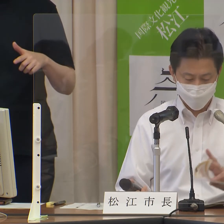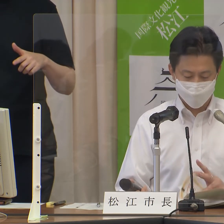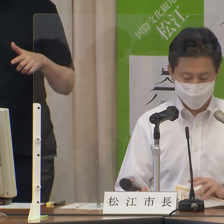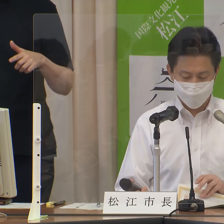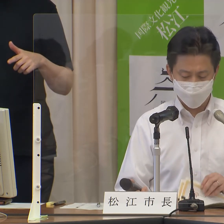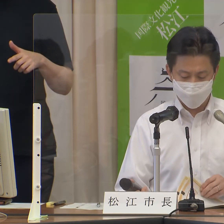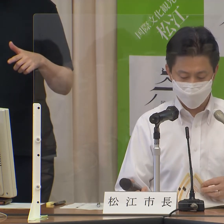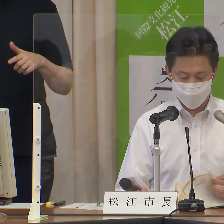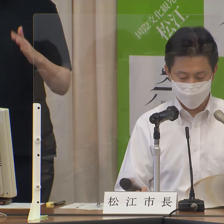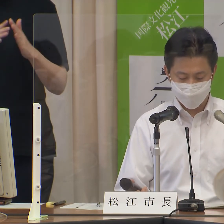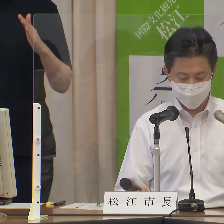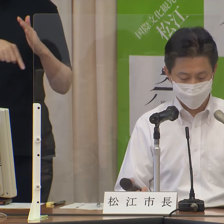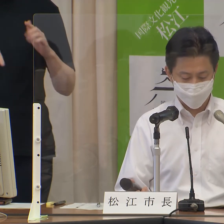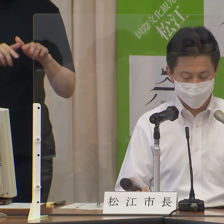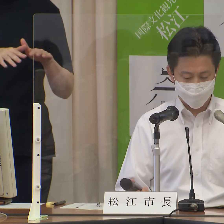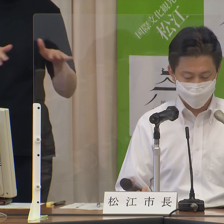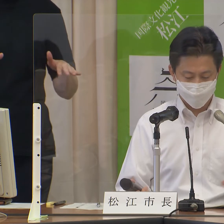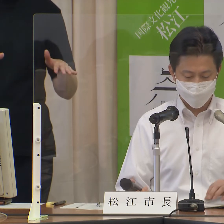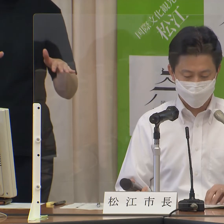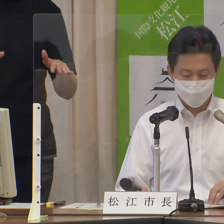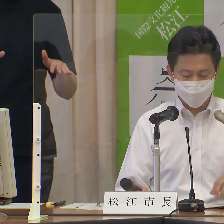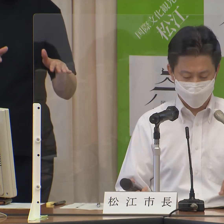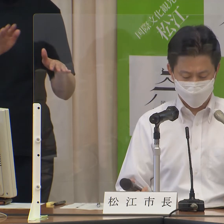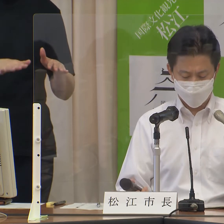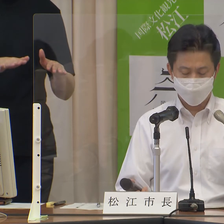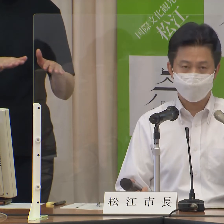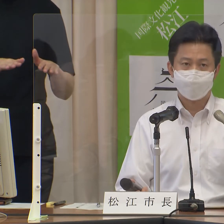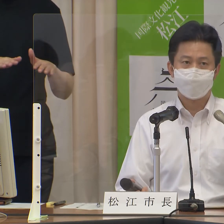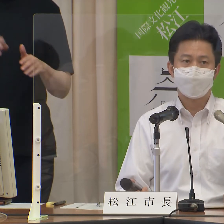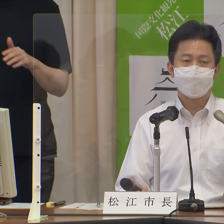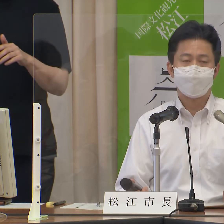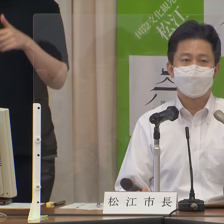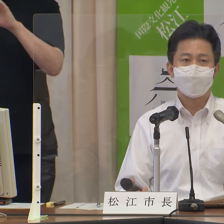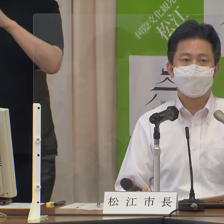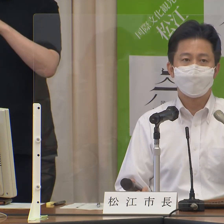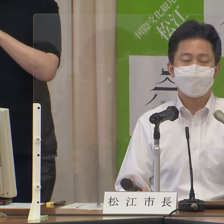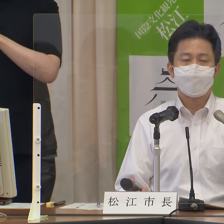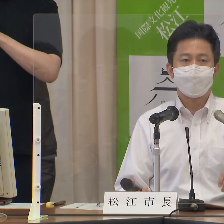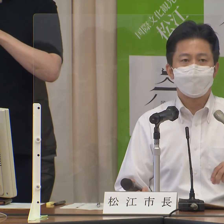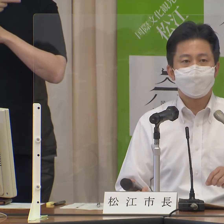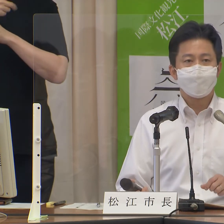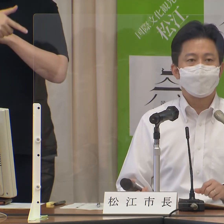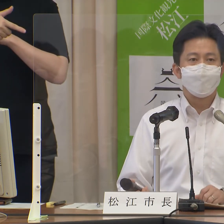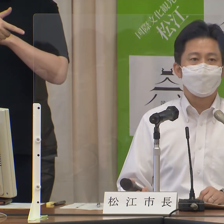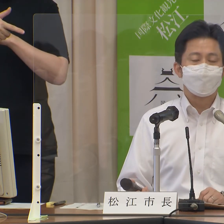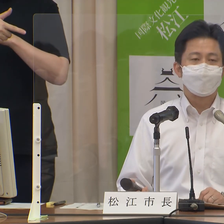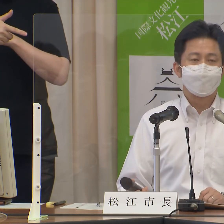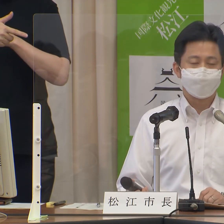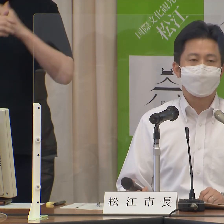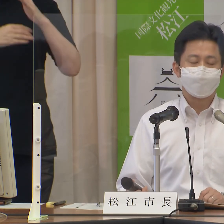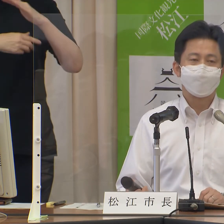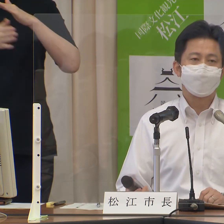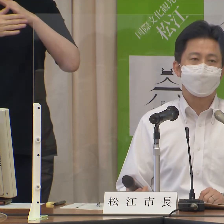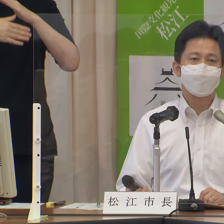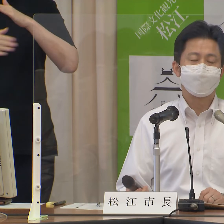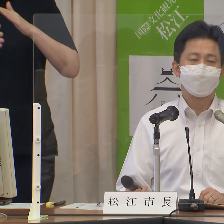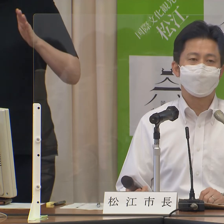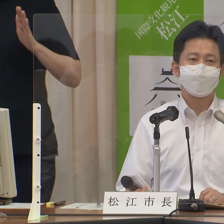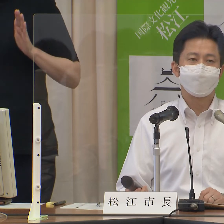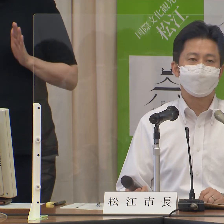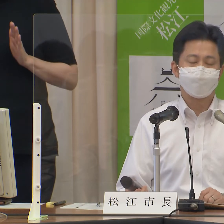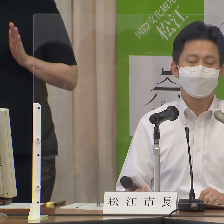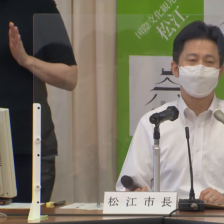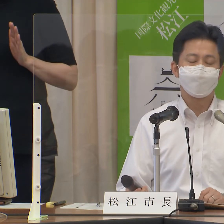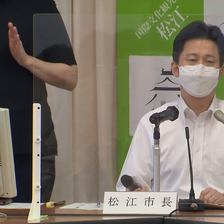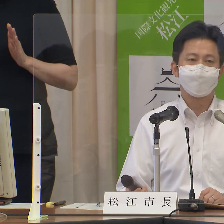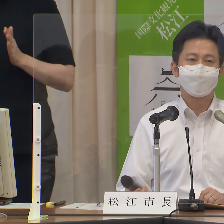まう、隣の出雲市さんですと、その不要不急の外出は控えるようにというふうに話もありましたが、松江市で今